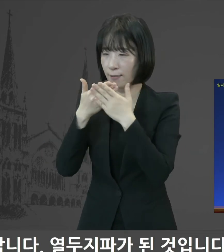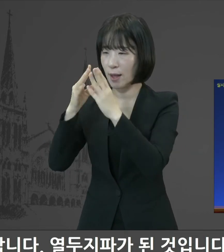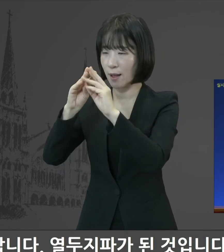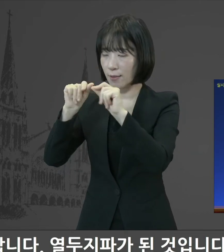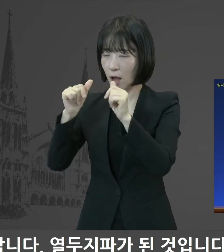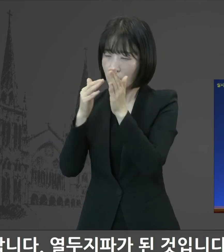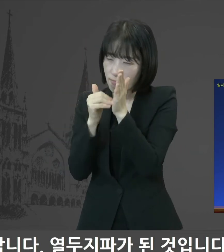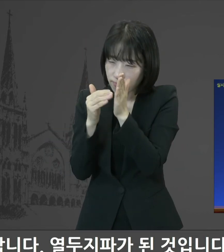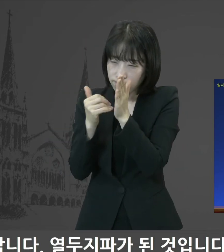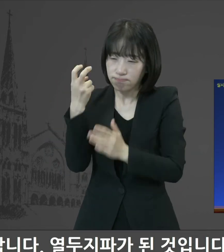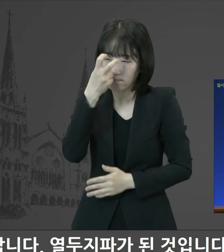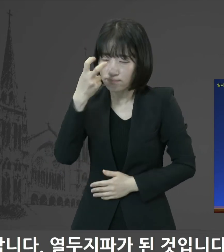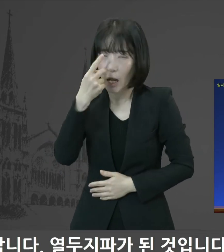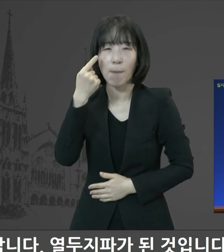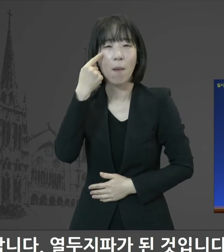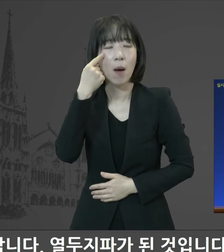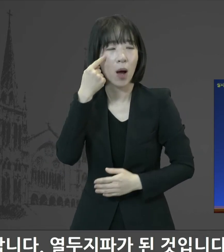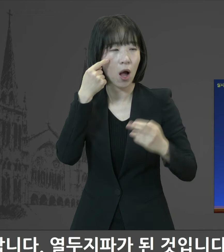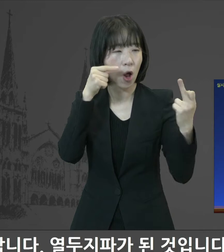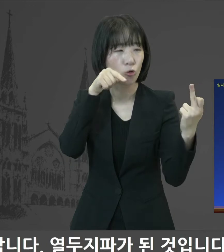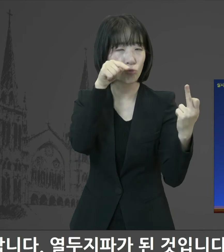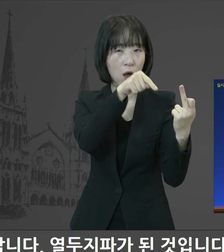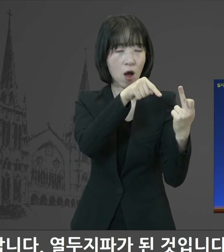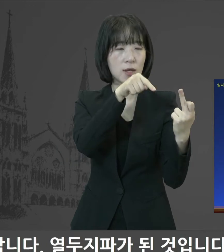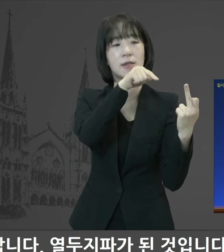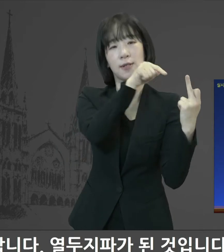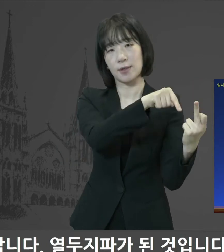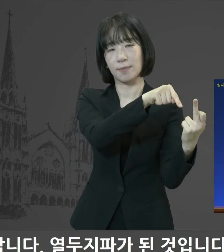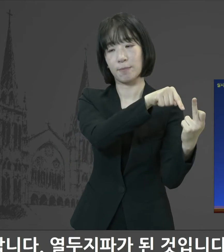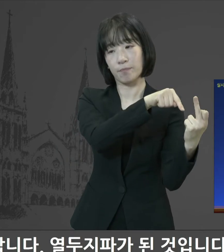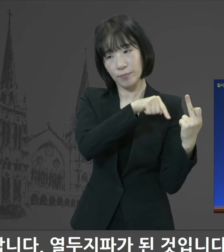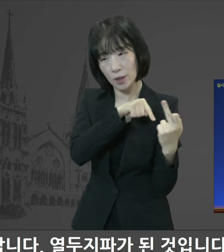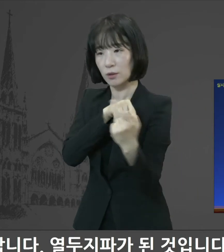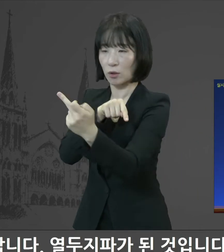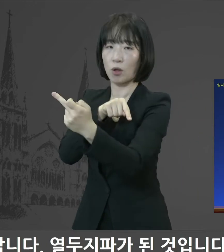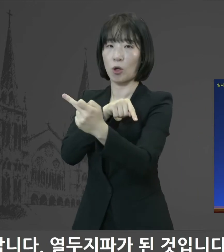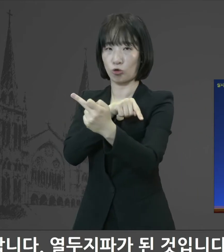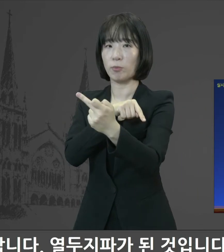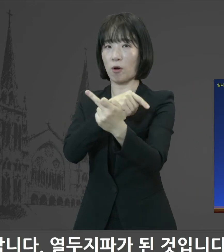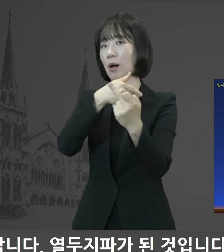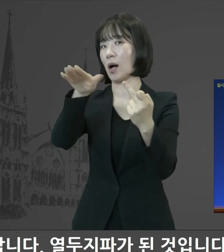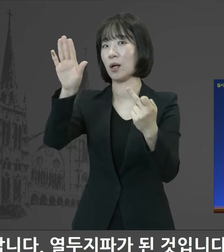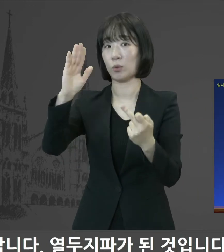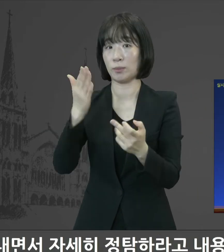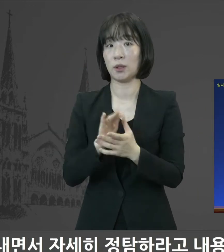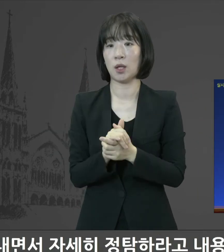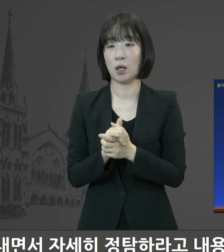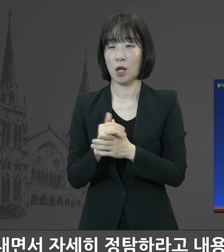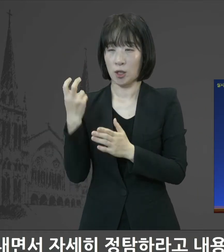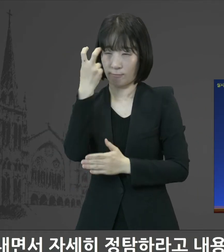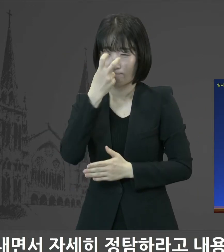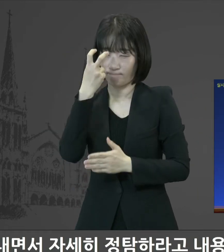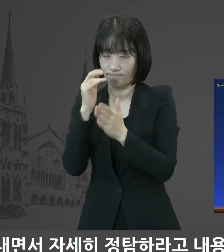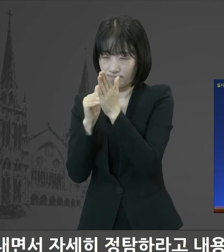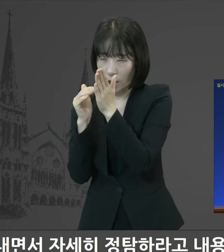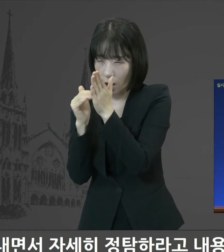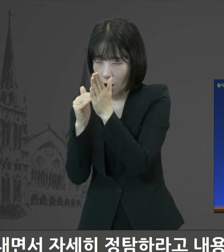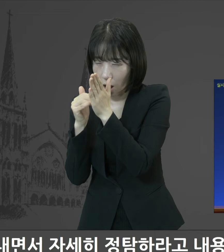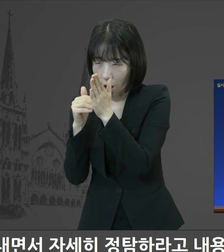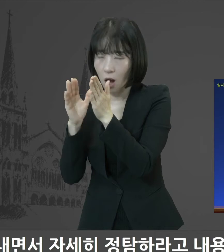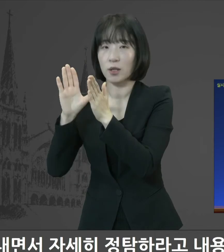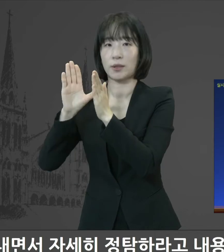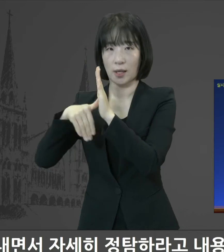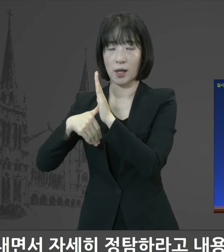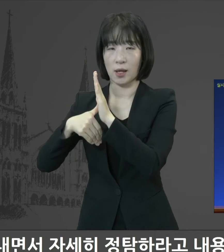내용이 무엇인지를 가르쳐 주고요. 20절까지. 21절에 보게 되면 정탐할 땅의 범위를